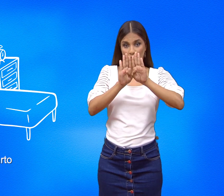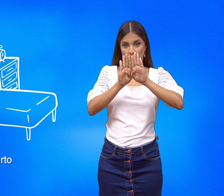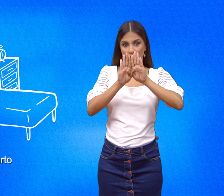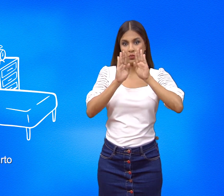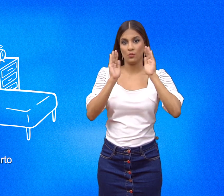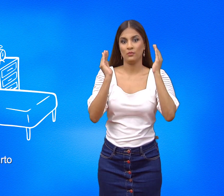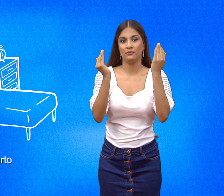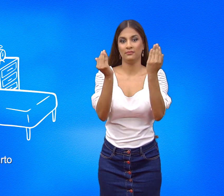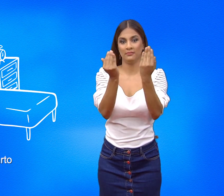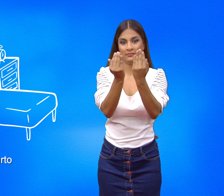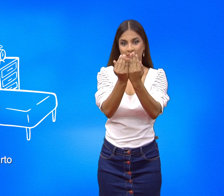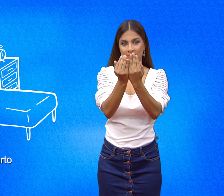cuarto